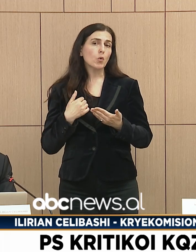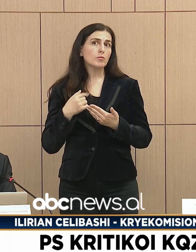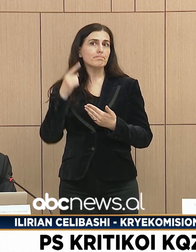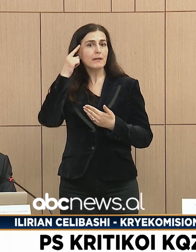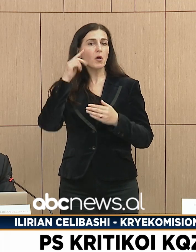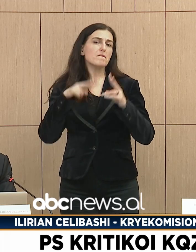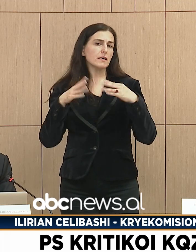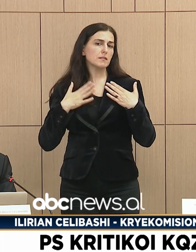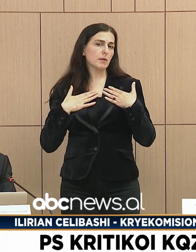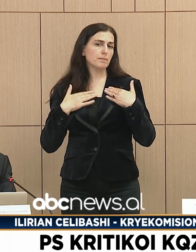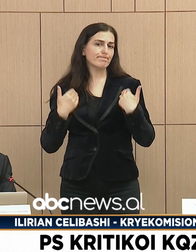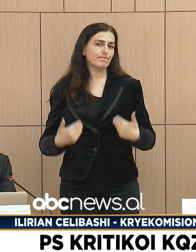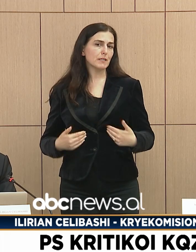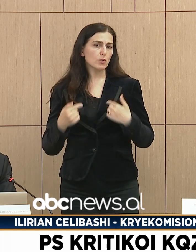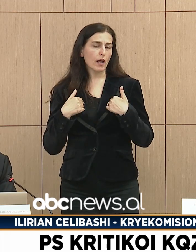tim